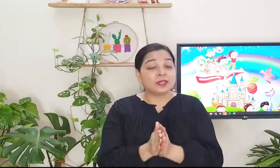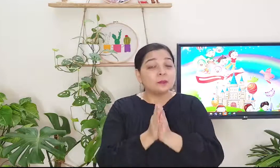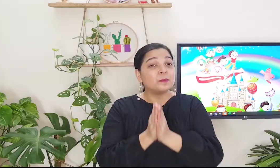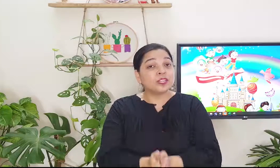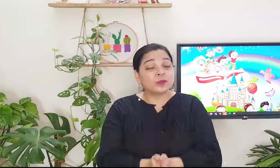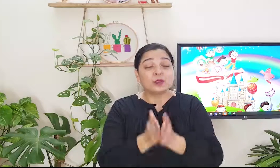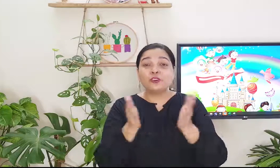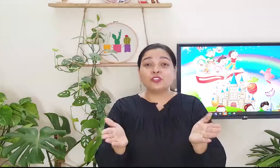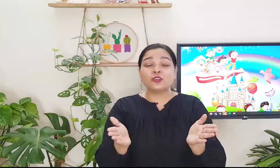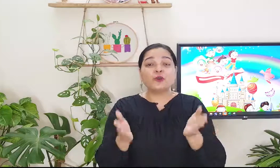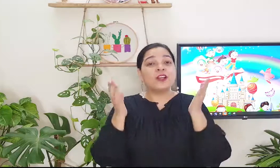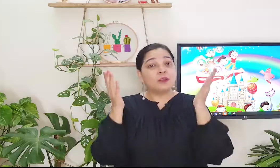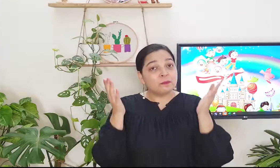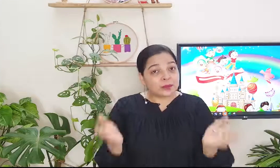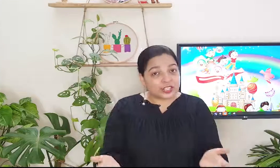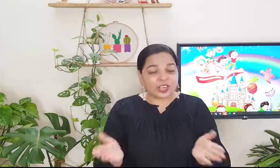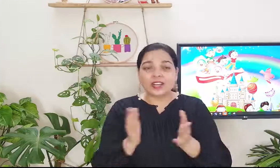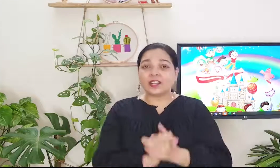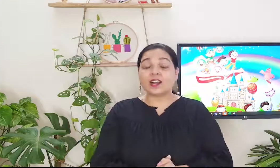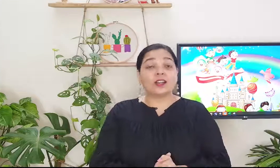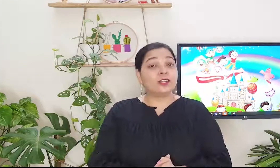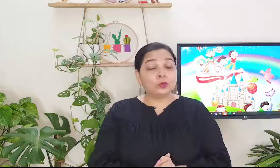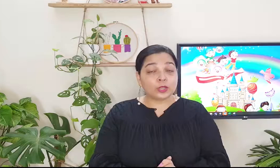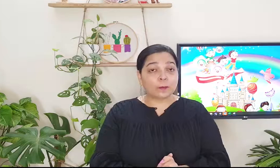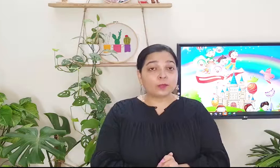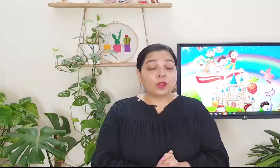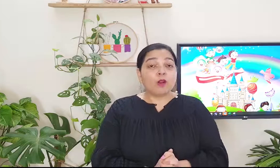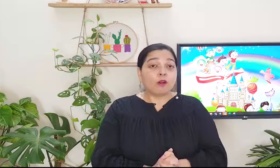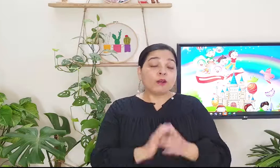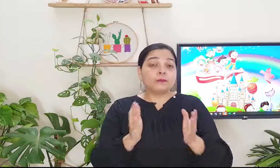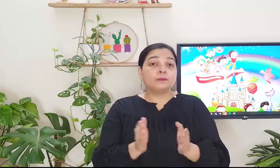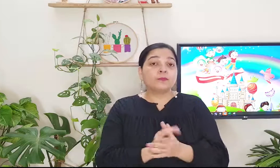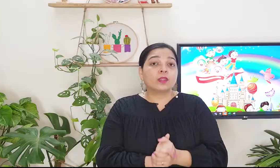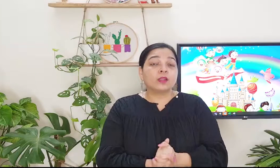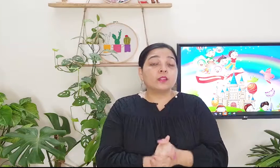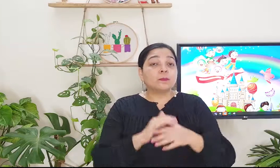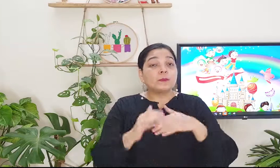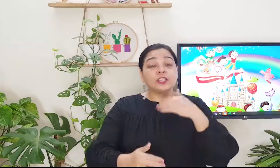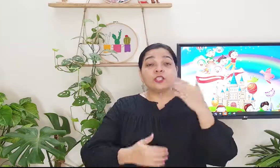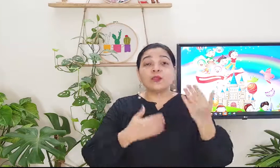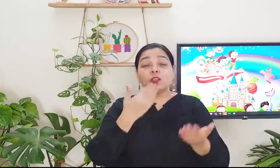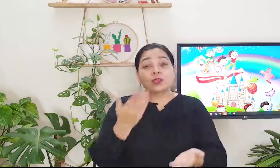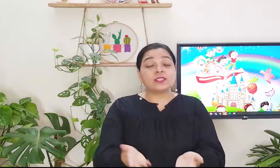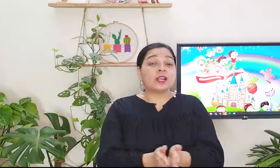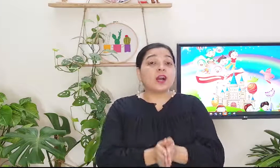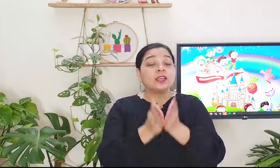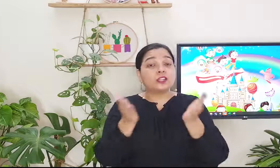শক্তি ঈশ্বরের মানুষকে বাঁচানোর, হালেলুইয়া। আর যখন ঈশ্বর জোনাকে বলে